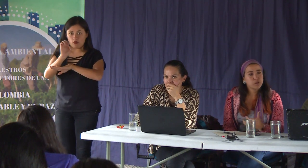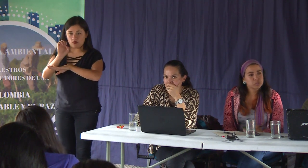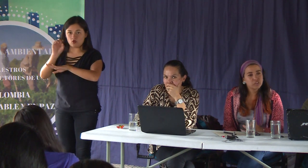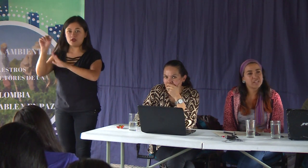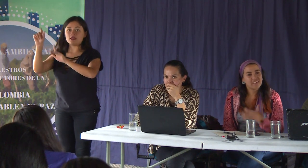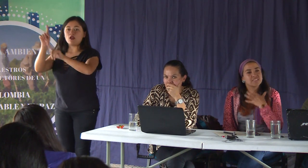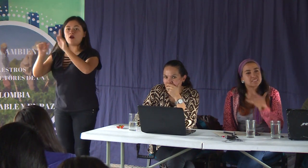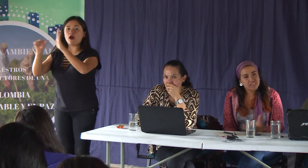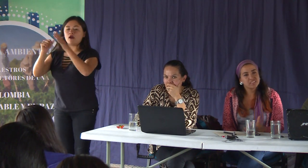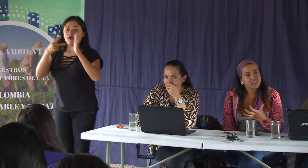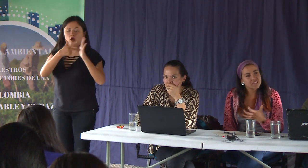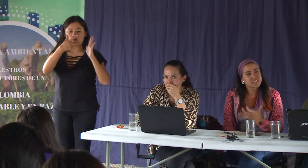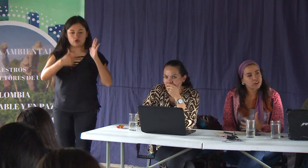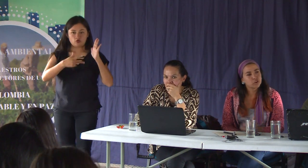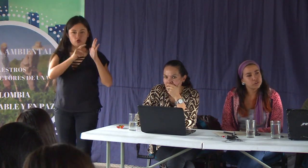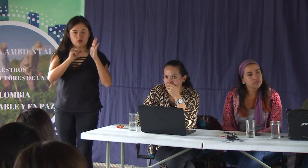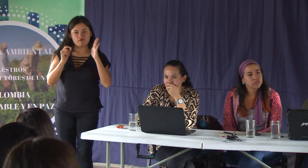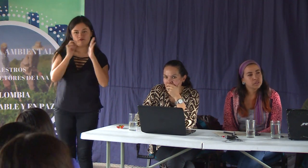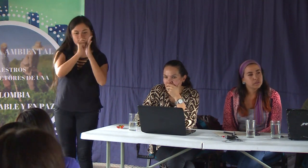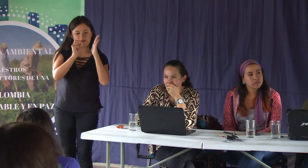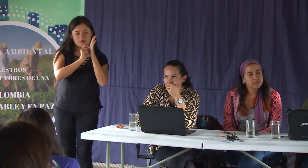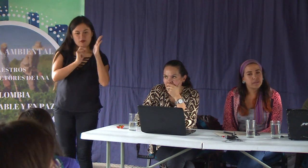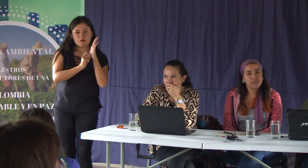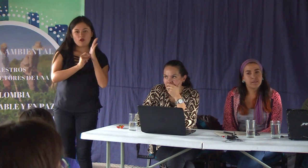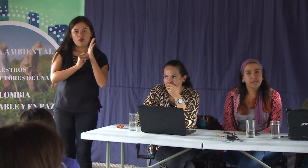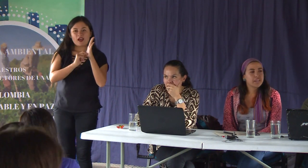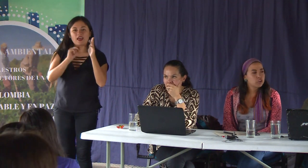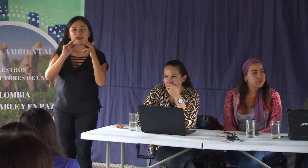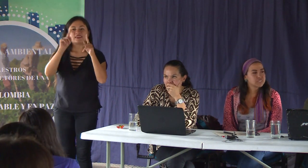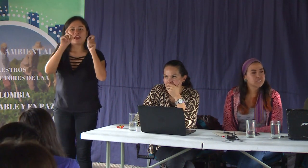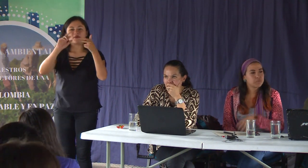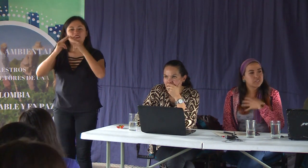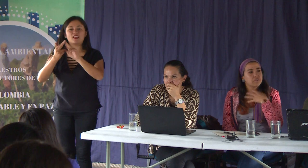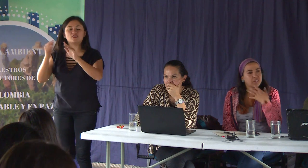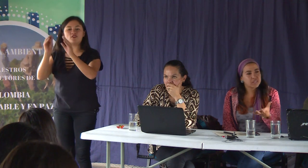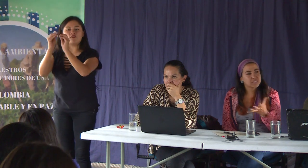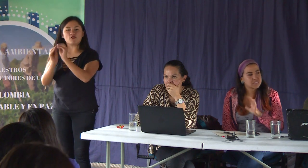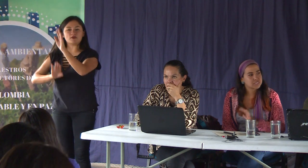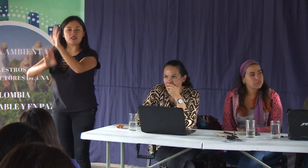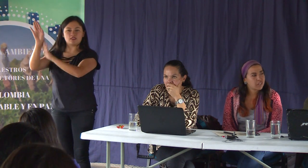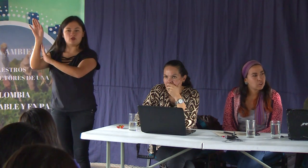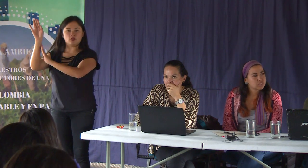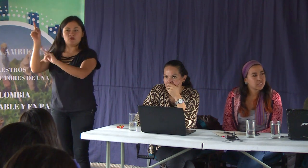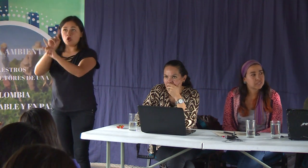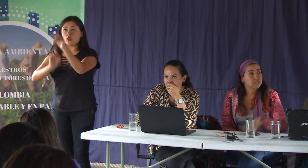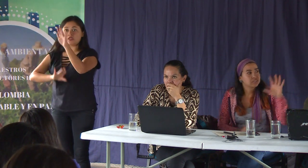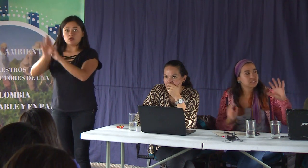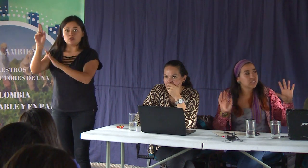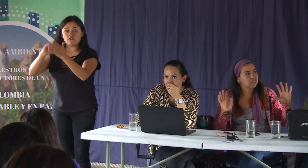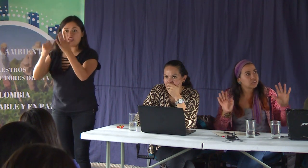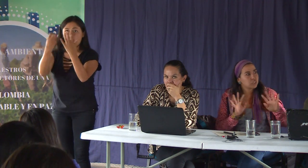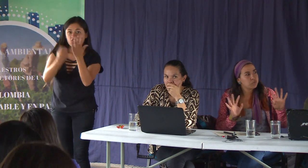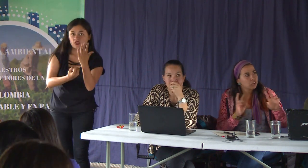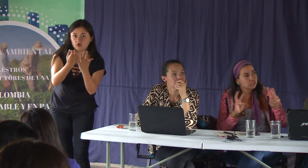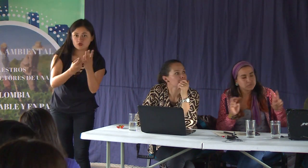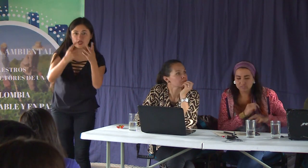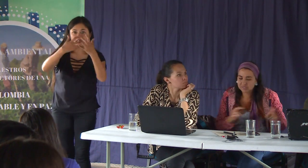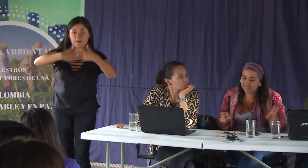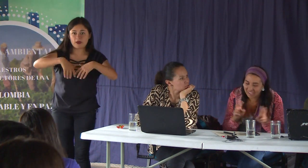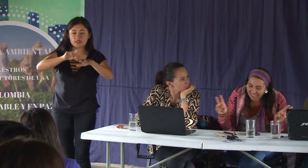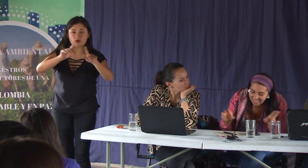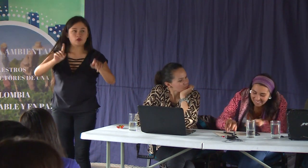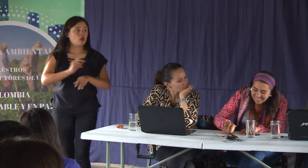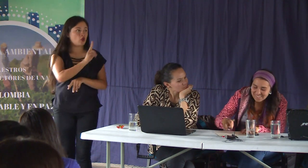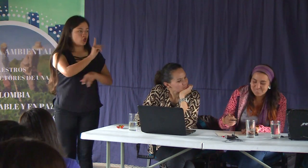hay una posibilidad distinta de desarrollo que no precisamente viene desde esta mirada occidental. ¿Ya tengo tiempo? ¿Dos